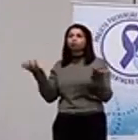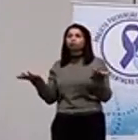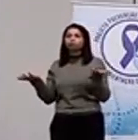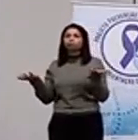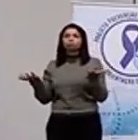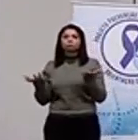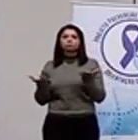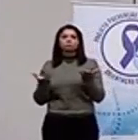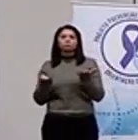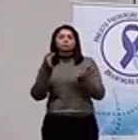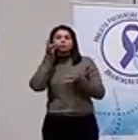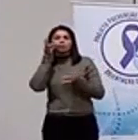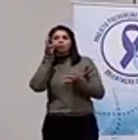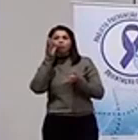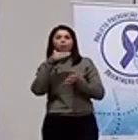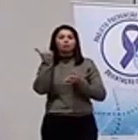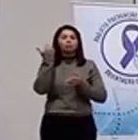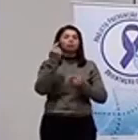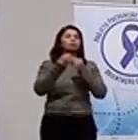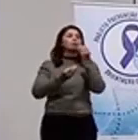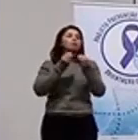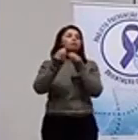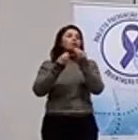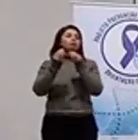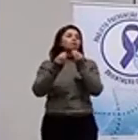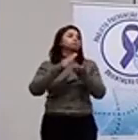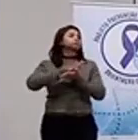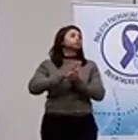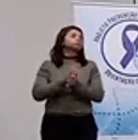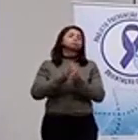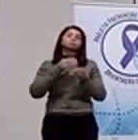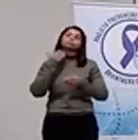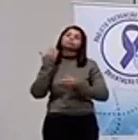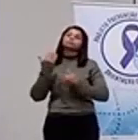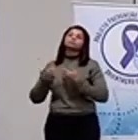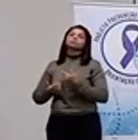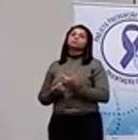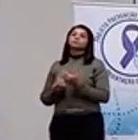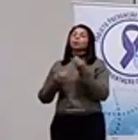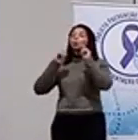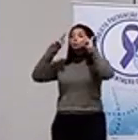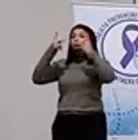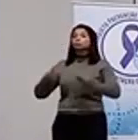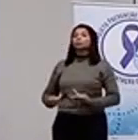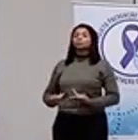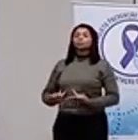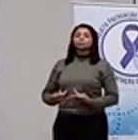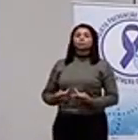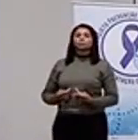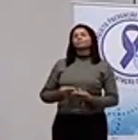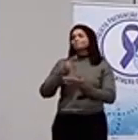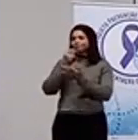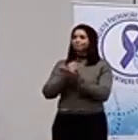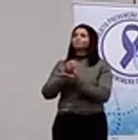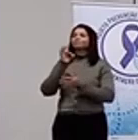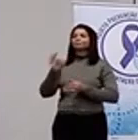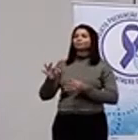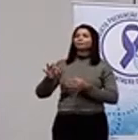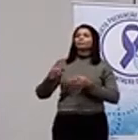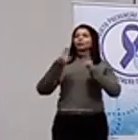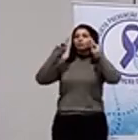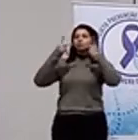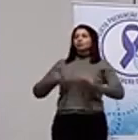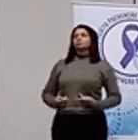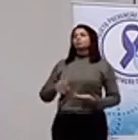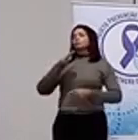camundongo, eu nem vou chegar no ser humano, na é verdade? Se o que funciona no camundongo pode não funcionar no ser humano, o que mata o camundongo, com certeza matará o ser humano.